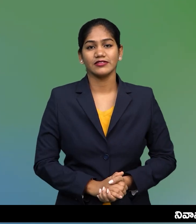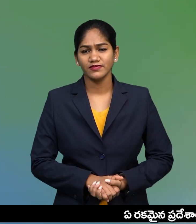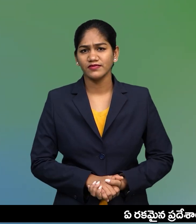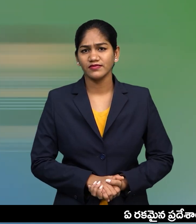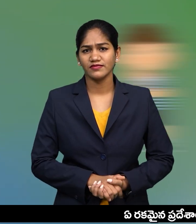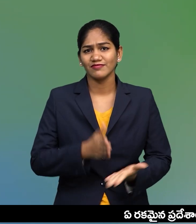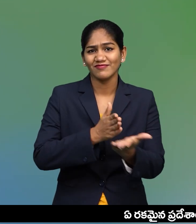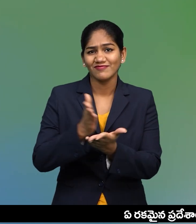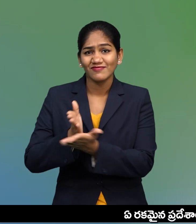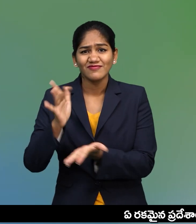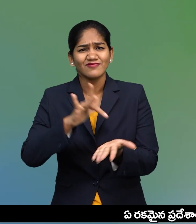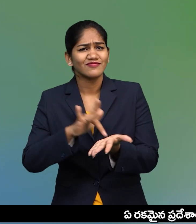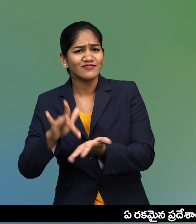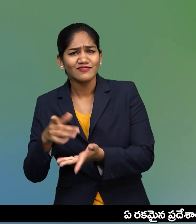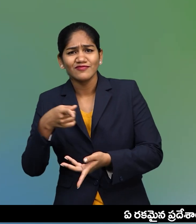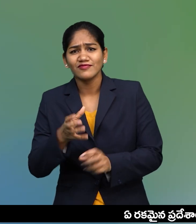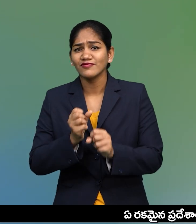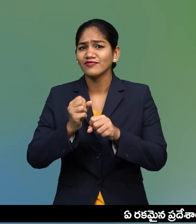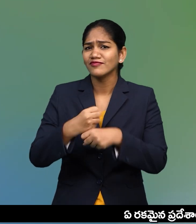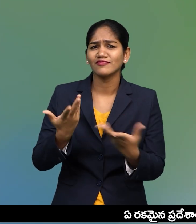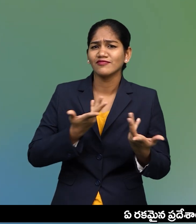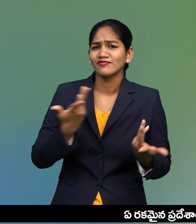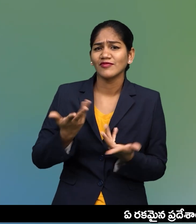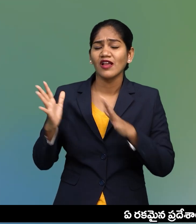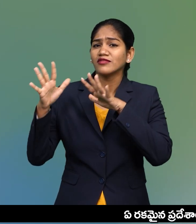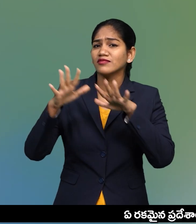ఏ రకమైన ప్రదేశాలు స్థిర నివాసాలుగా ఏర్పడతాయి?